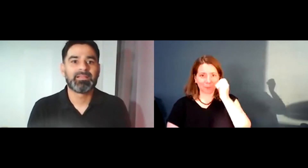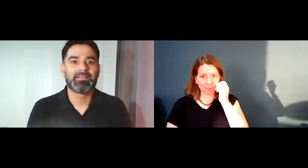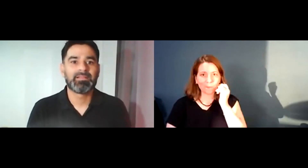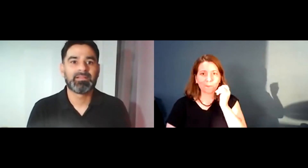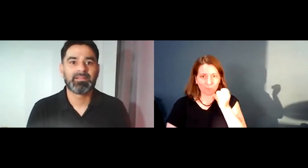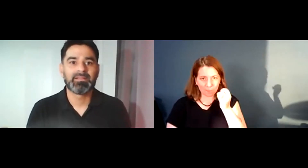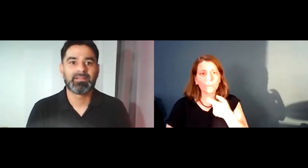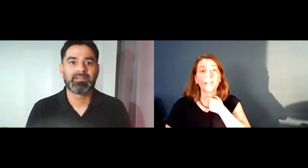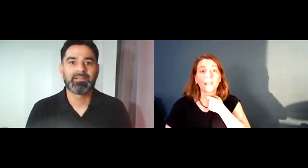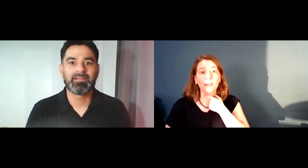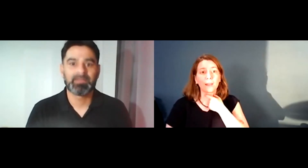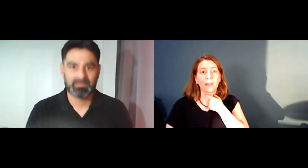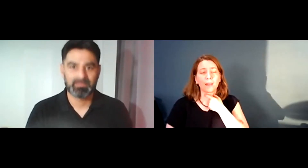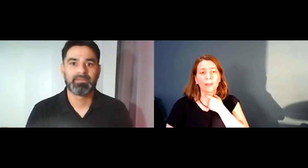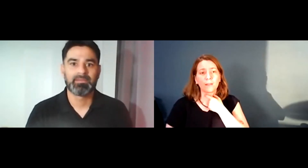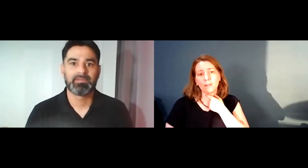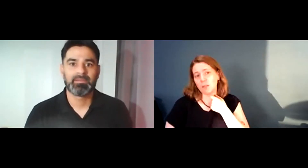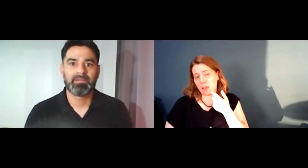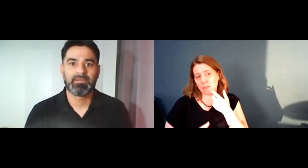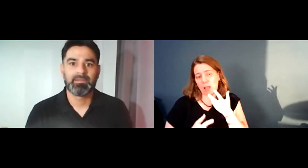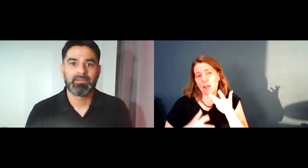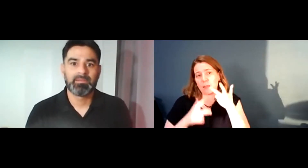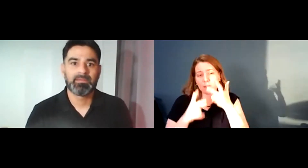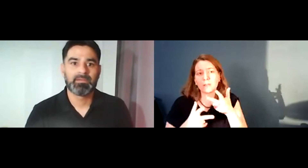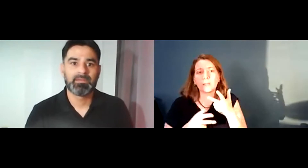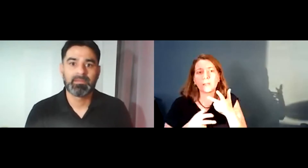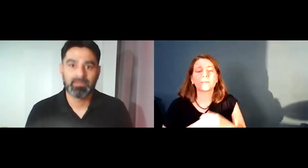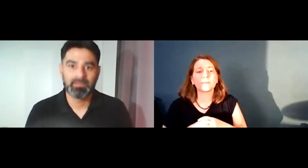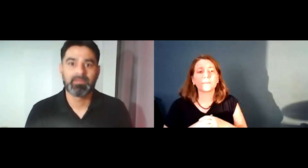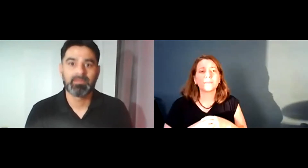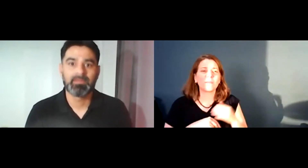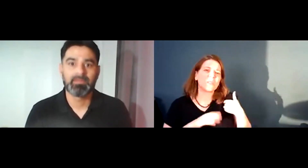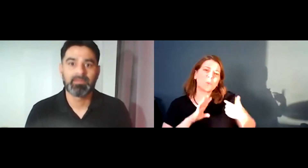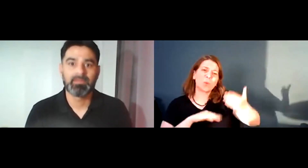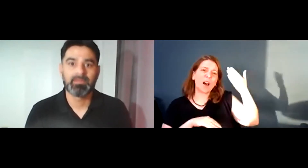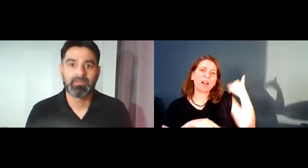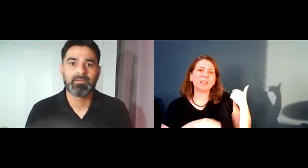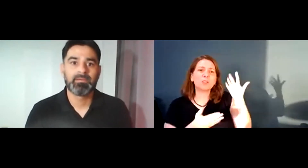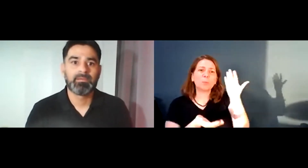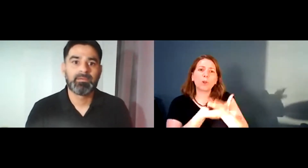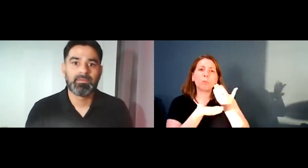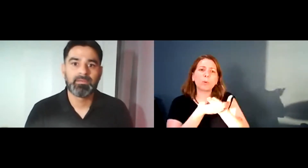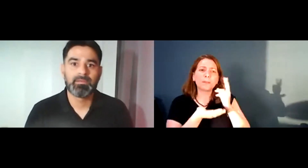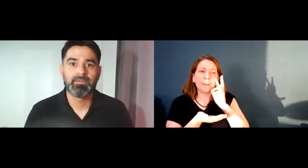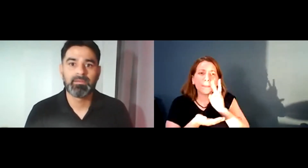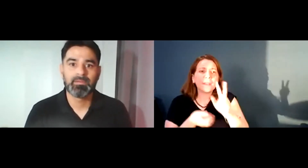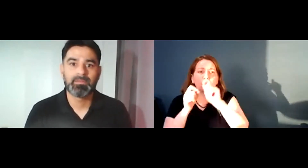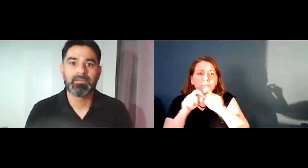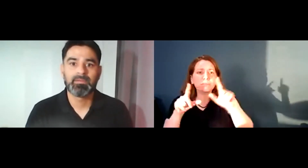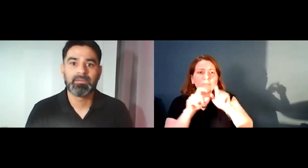comentarles que cuando yo miré las propuestas que había para aprender, en todas decían los